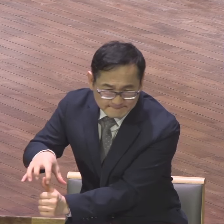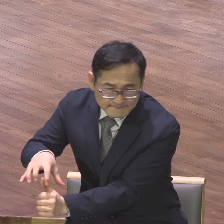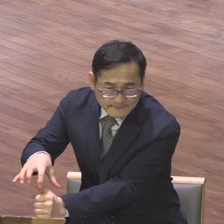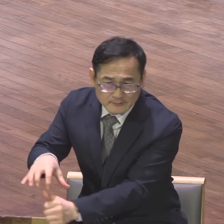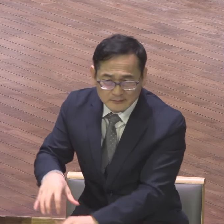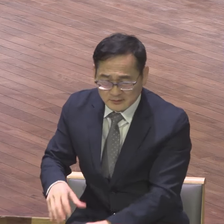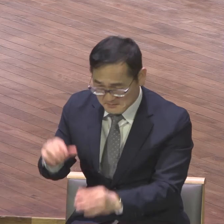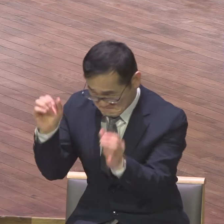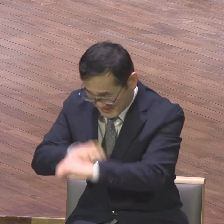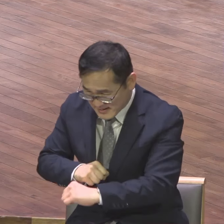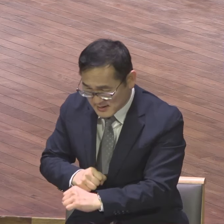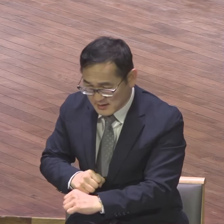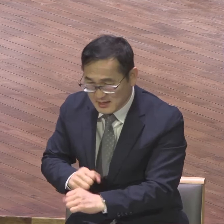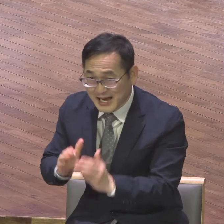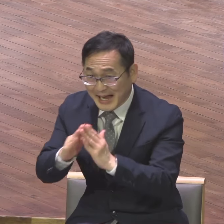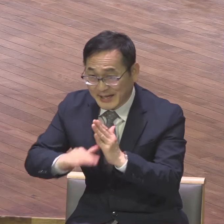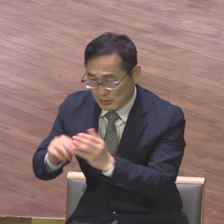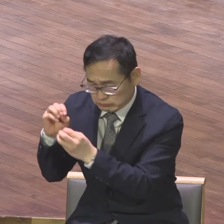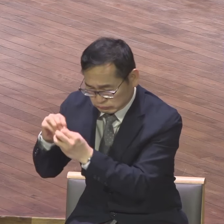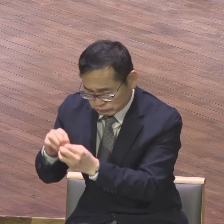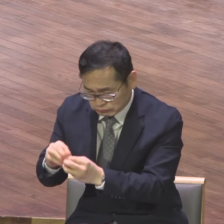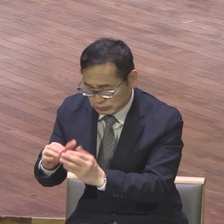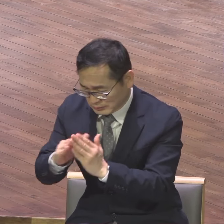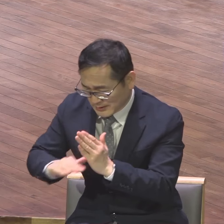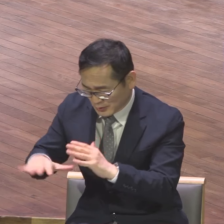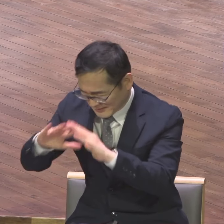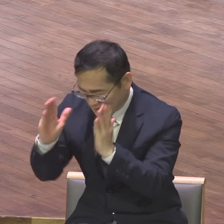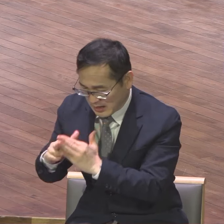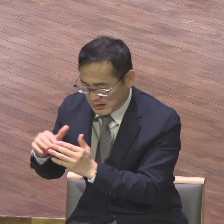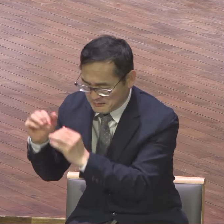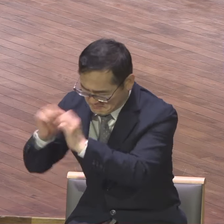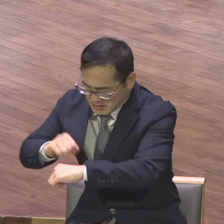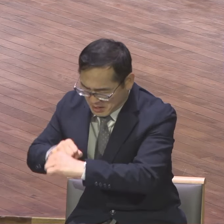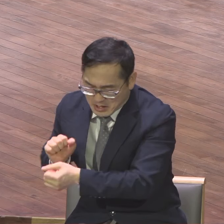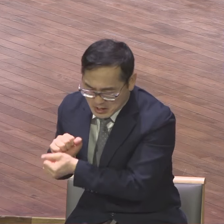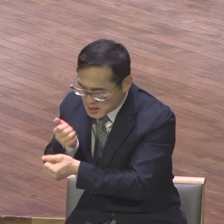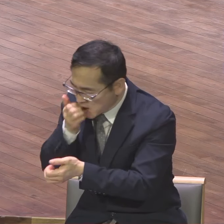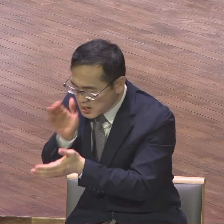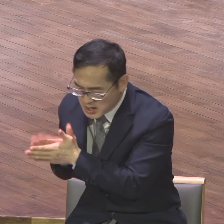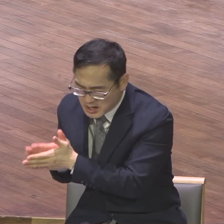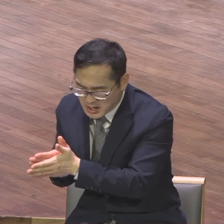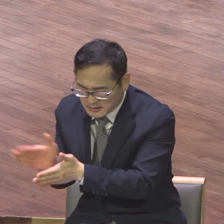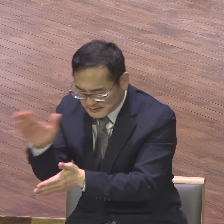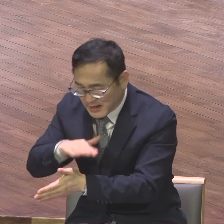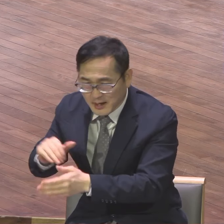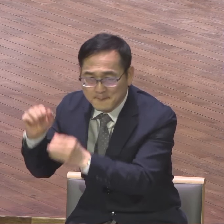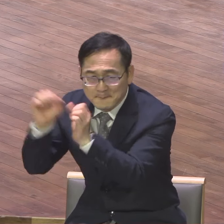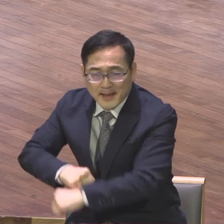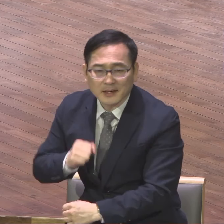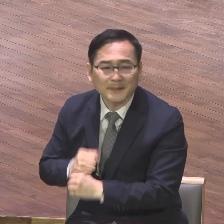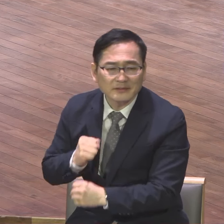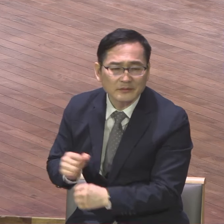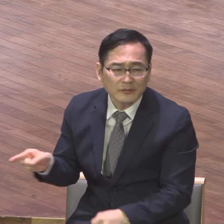그리고 망하게 만들잖아요. 가문 전체가 다 망하게 만들어버리잖아요.